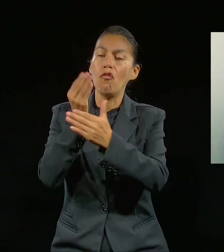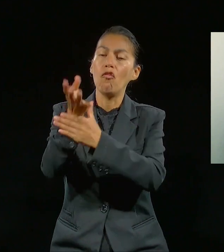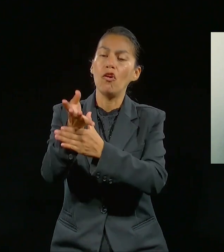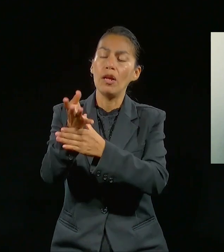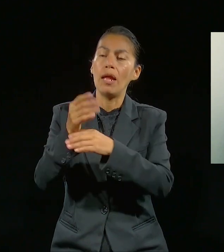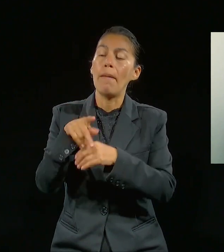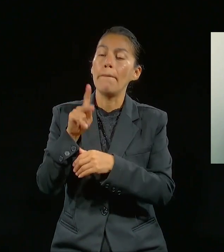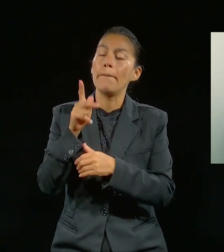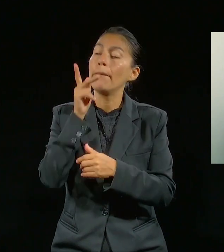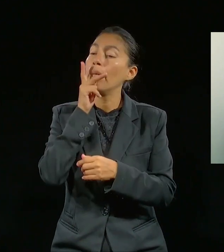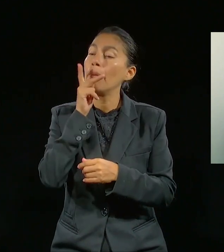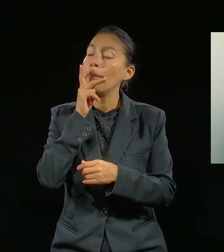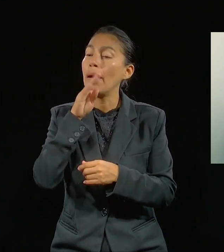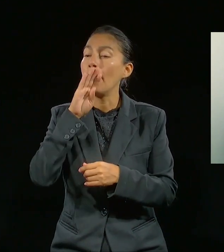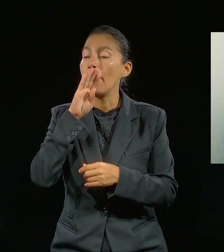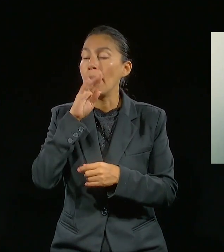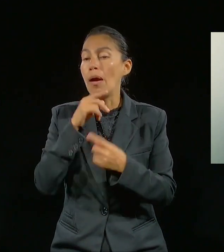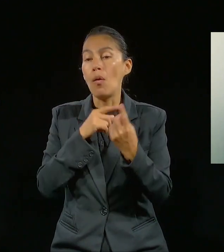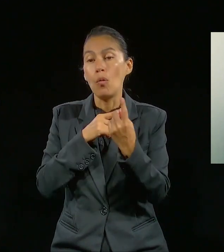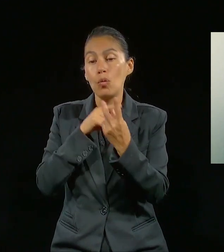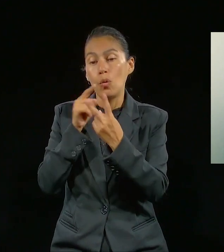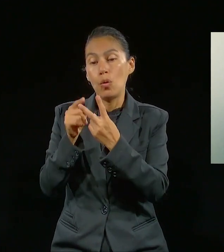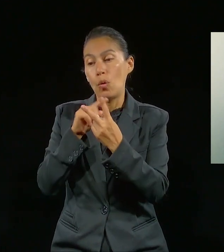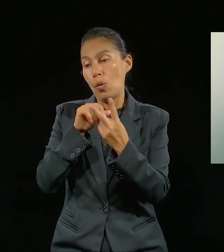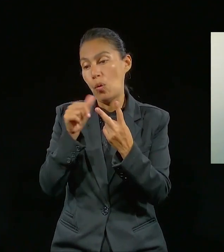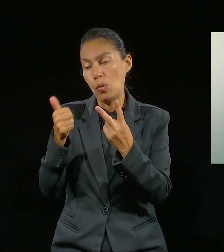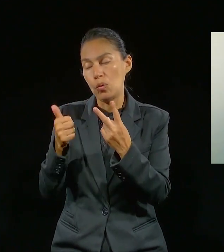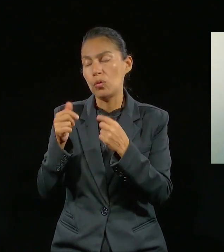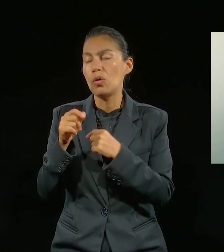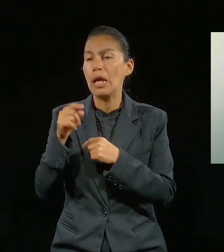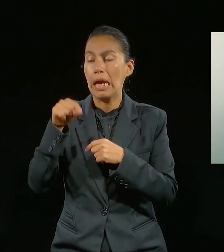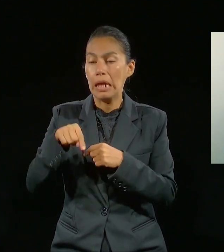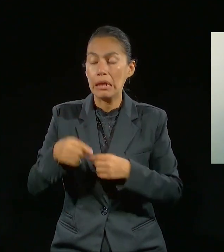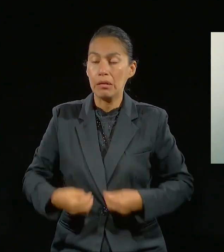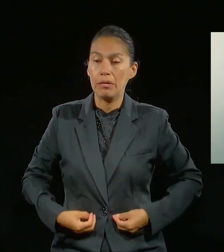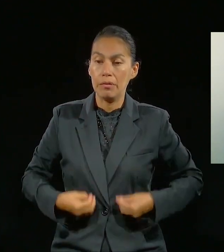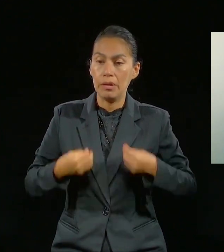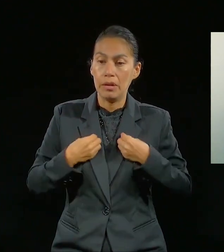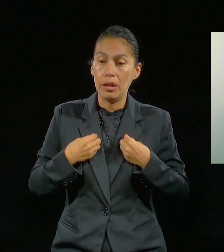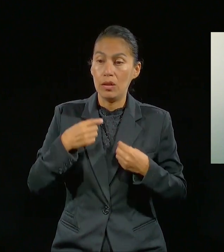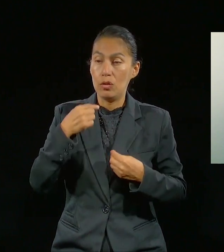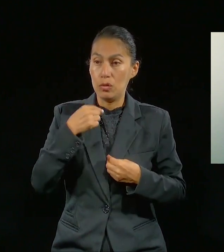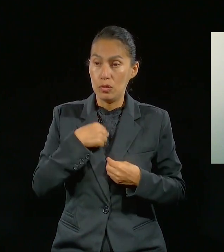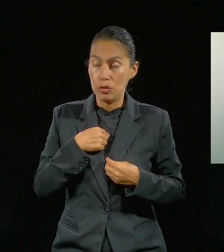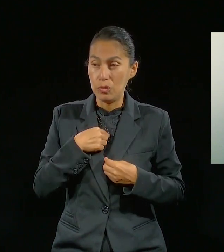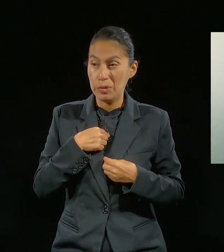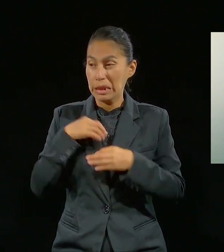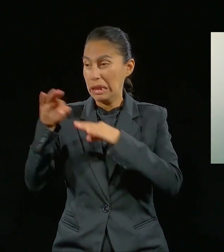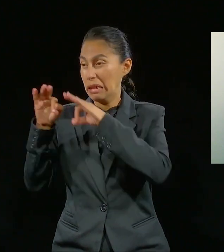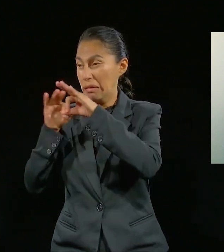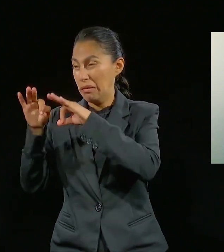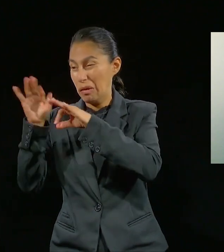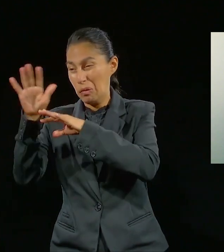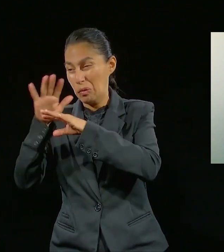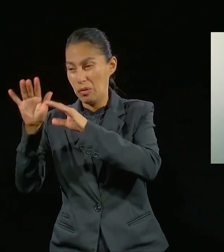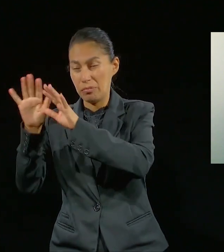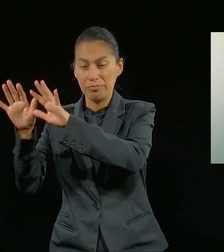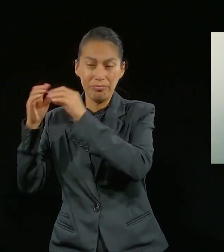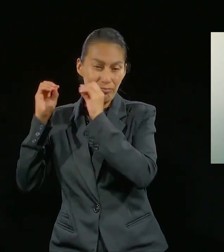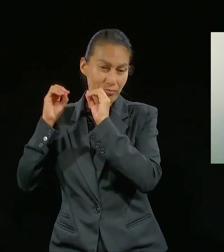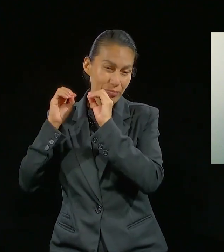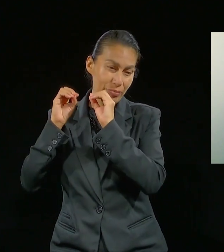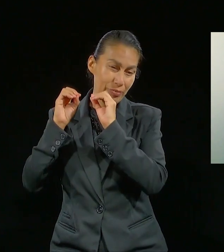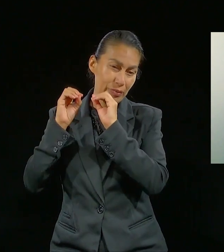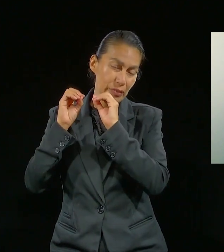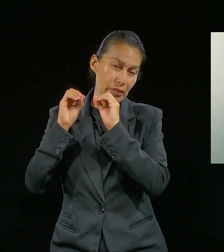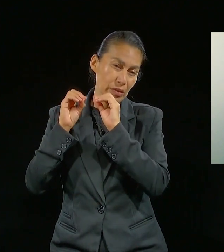de sus padres aquí. Entonces le dije, voy a venir. Y pastor, no es fácil dejar los trabajos,